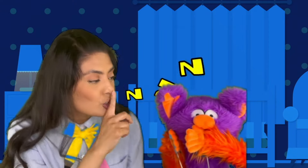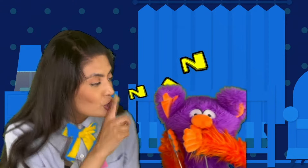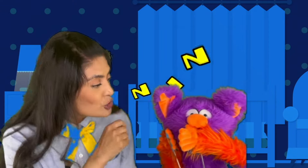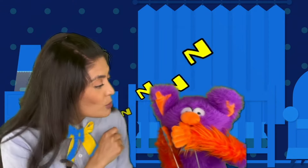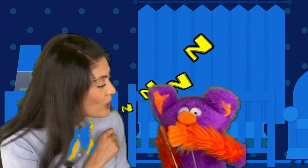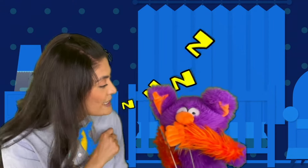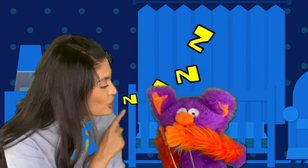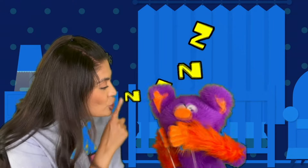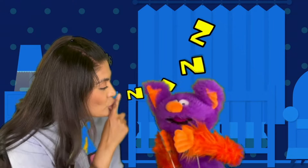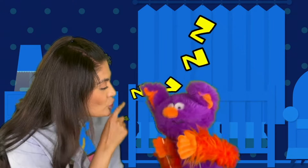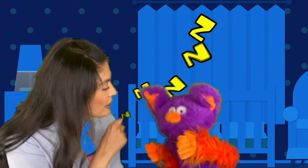¿Cómo haces?